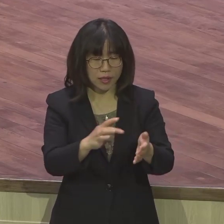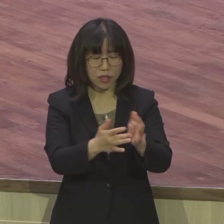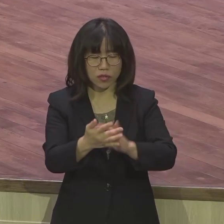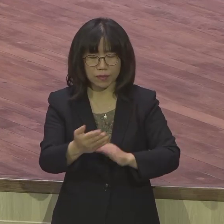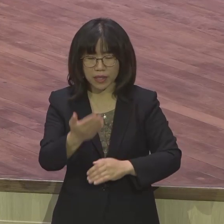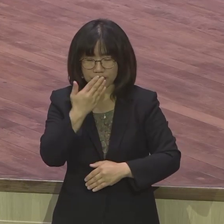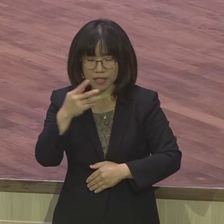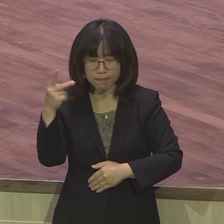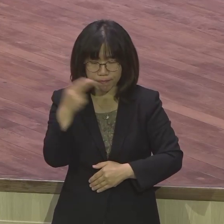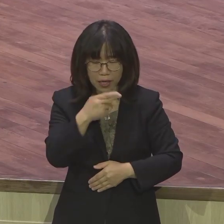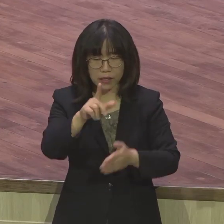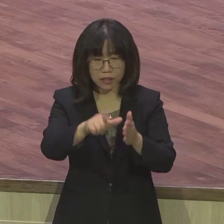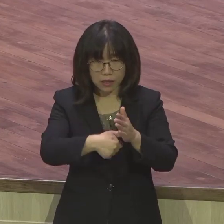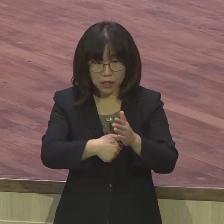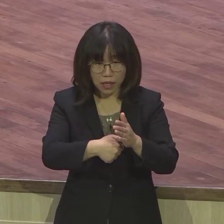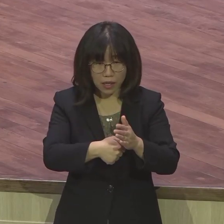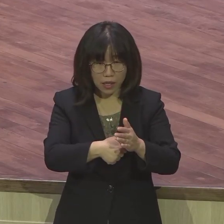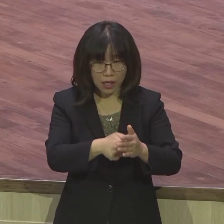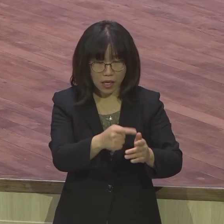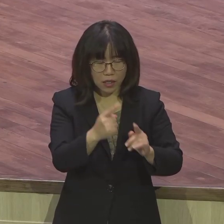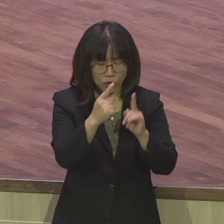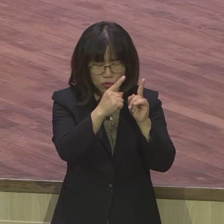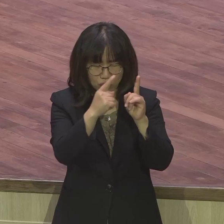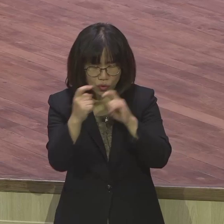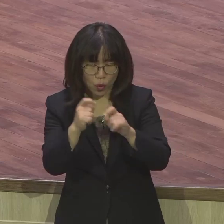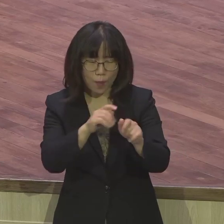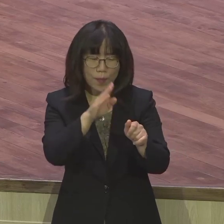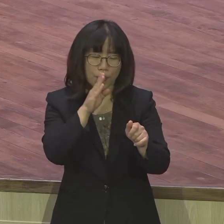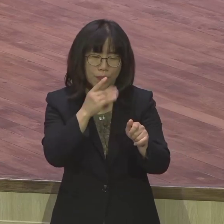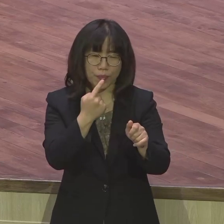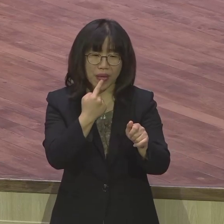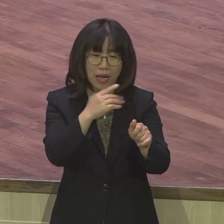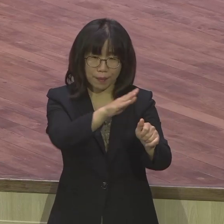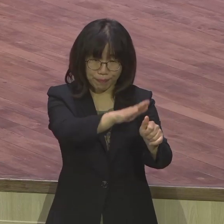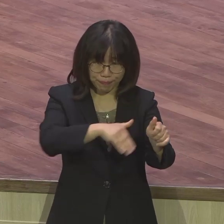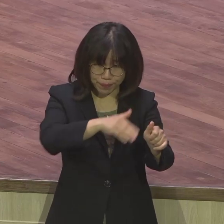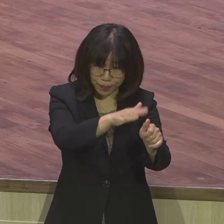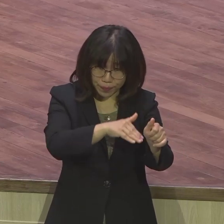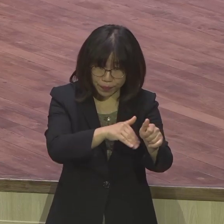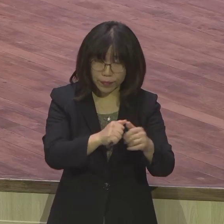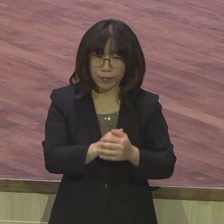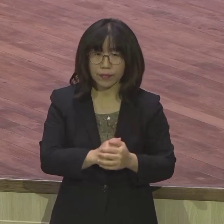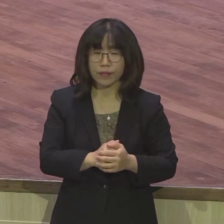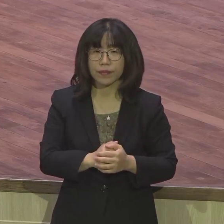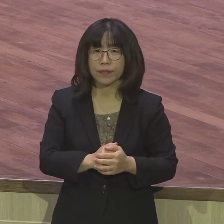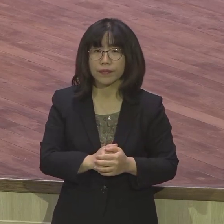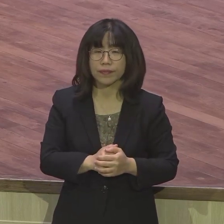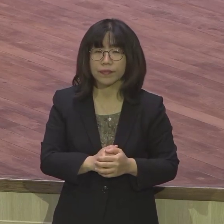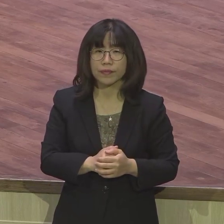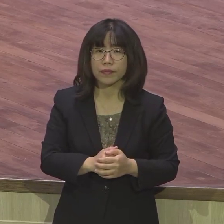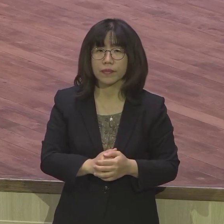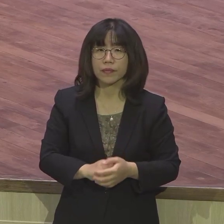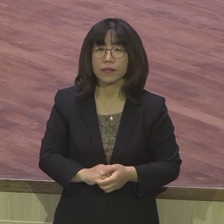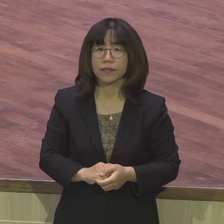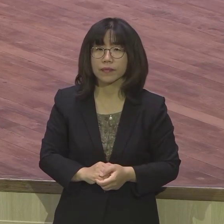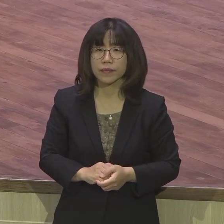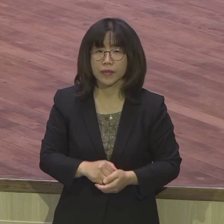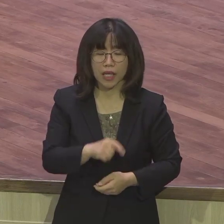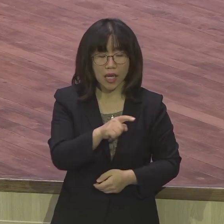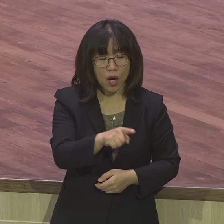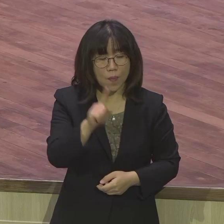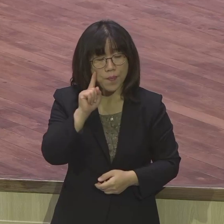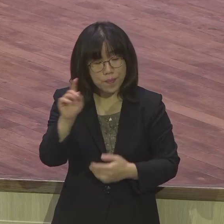예수님을 유혹했던 장본인 사단이 뭐라고 얘기합니까? 이렇게 얘기합니다. 사단이 마태복음 4장 9절에 보면 이래 되어 있습니다. 이르되